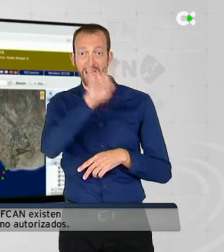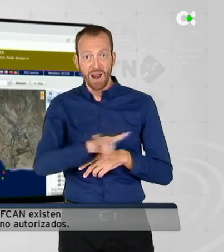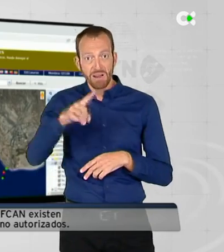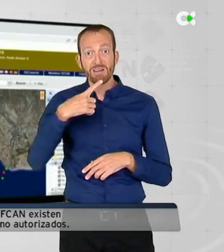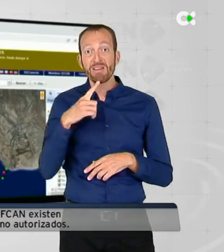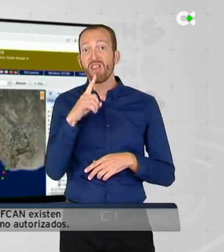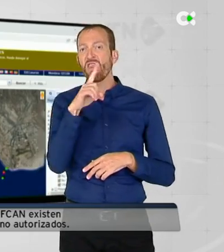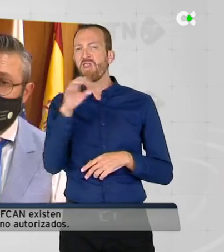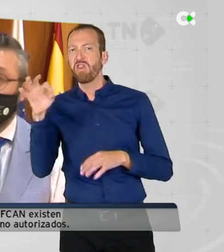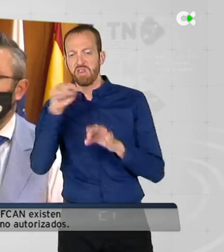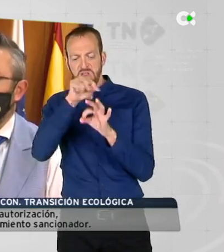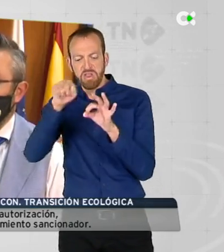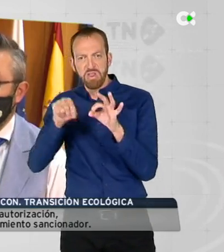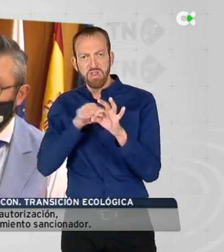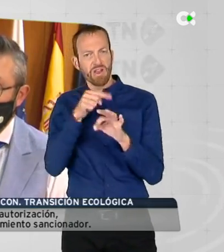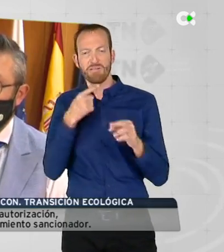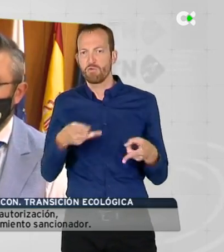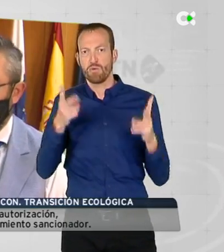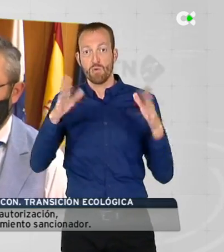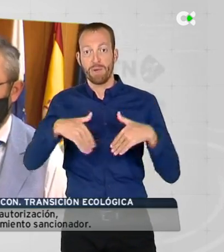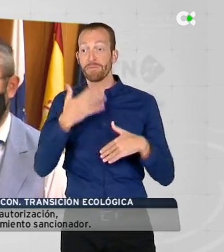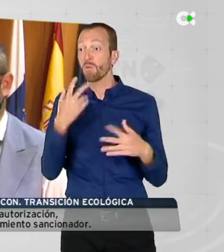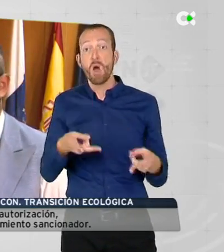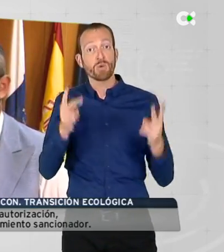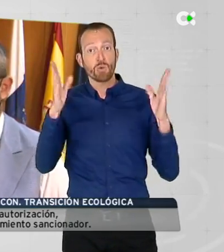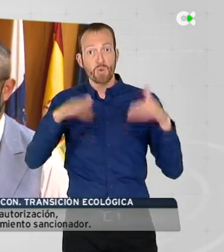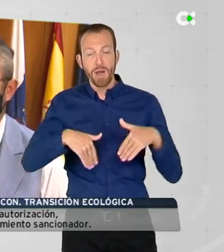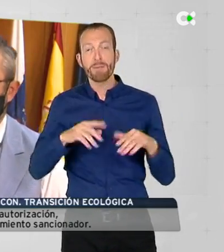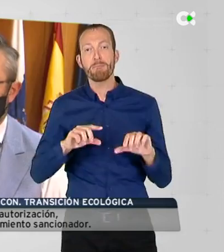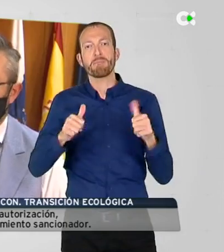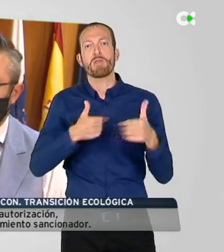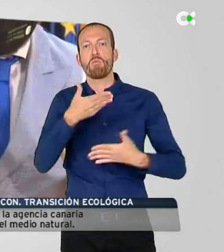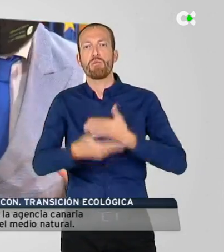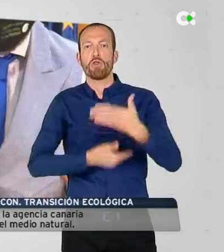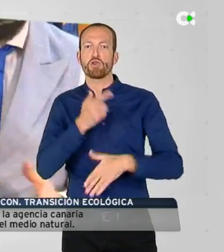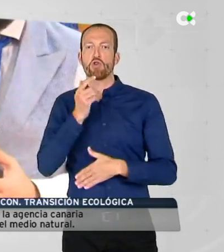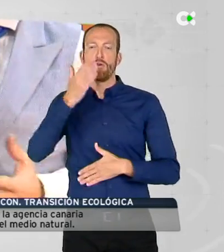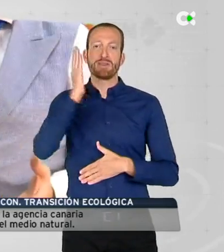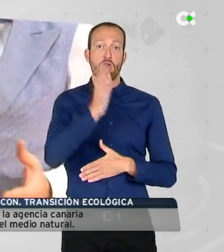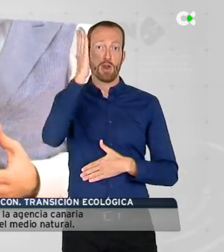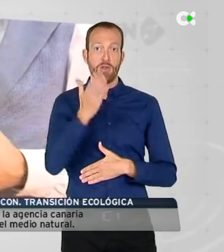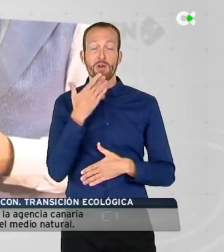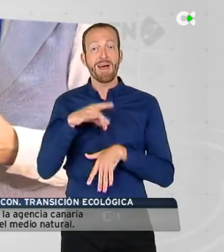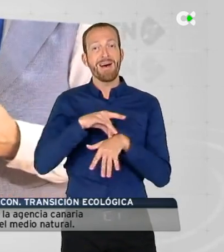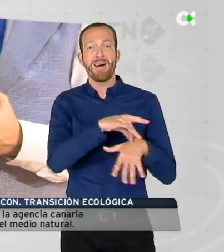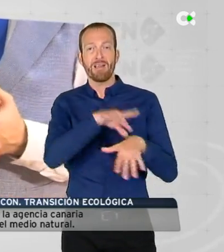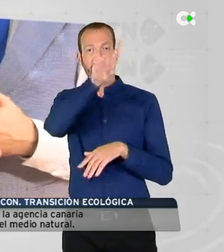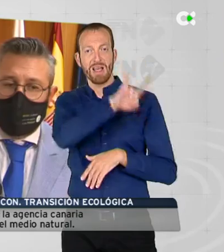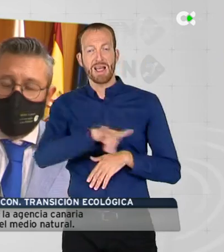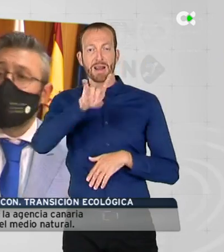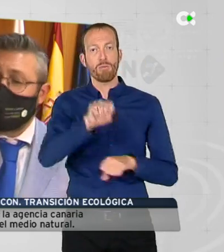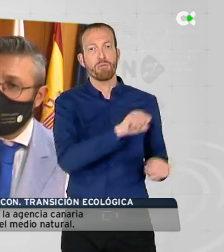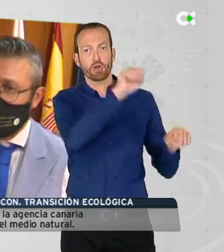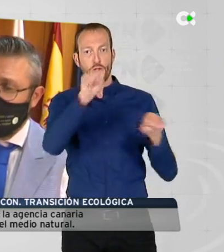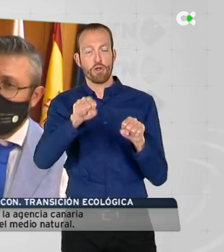no autorizados. Si no tienen autorización se inicia un procedimiento sancionador. El trámite lo hace la Agencia Canaria de Protección del Medio Natural.